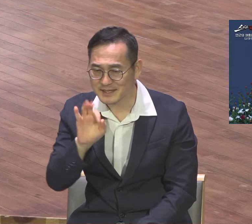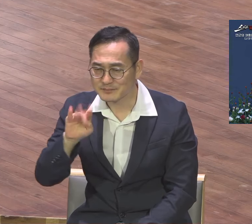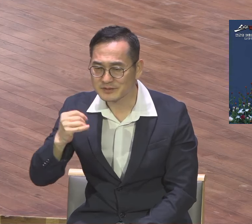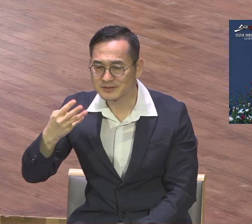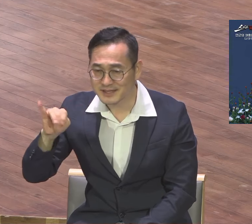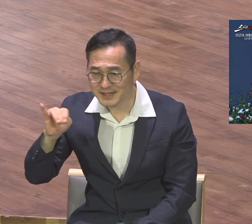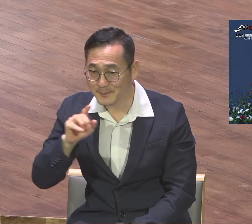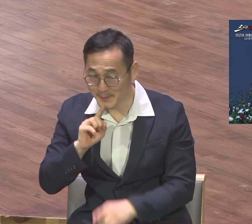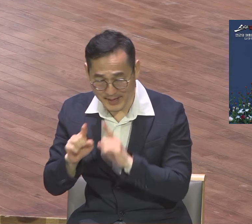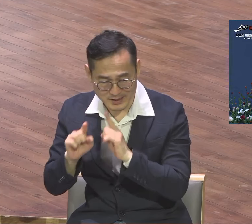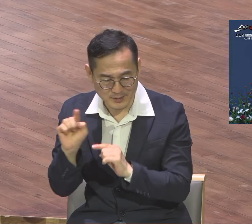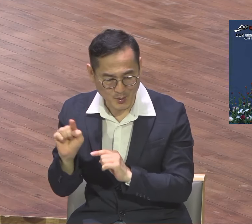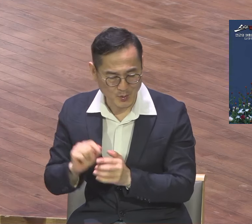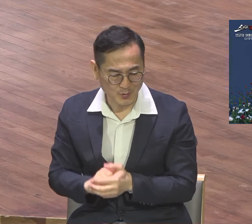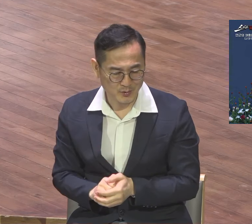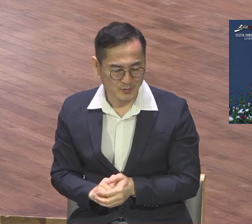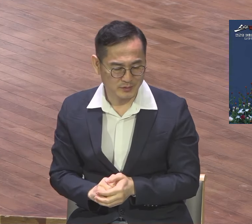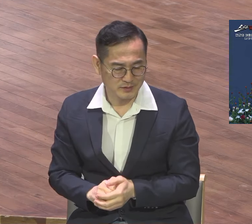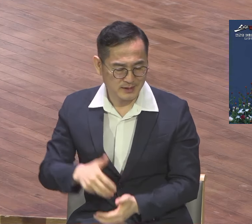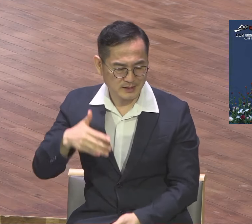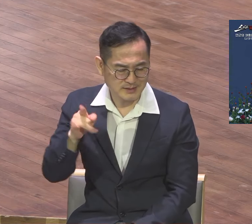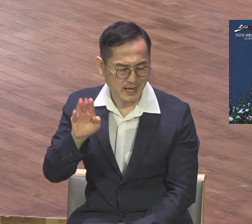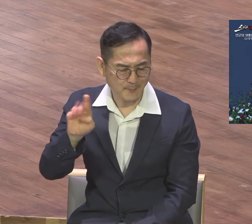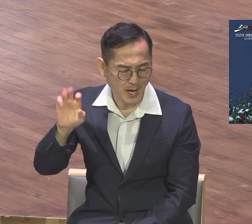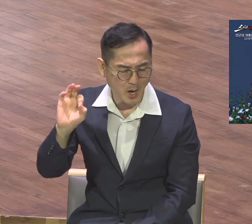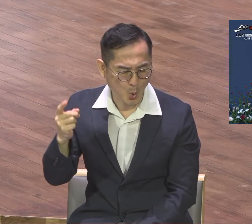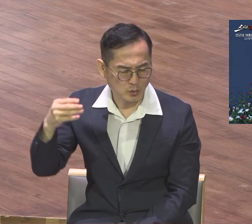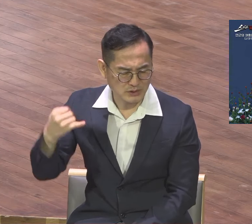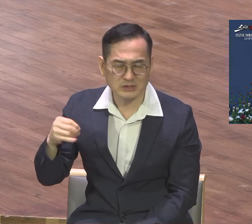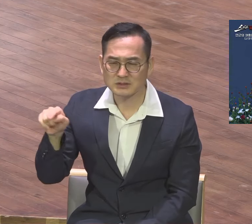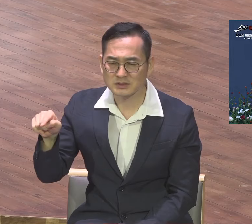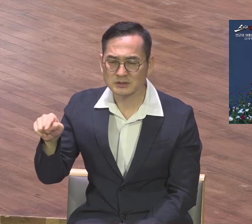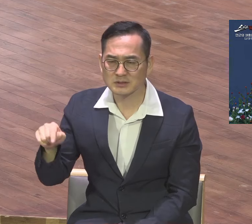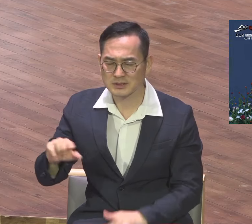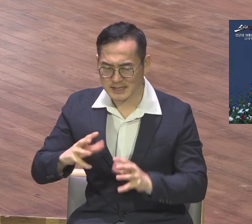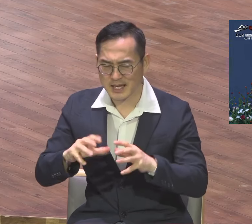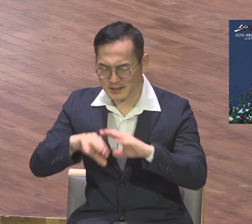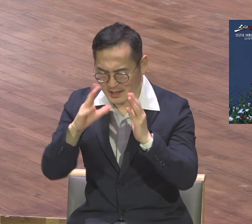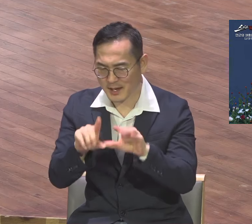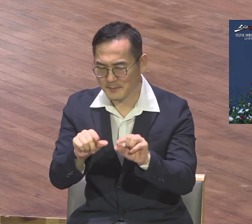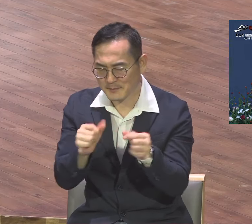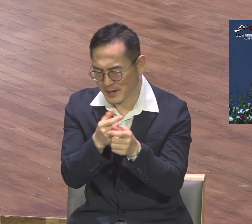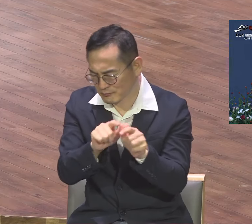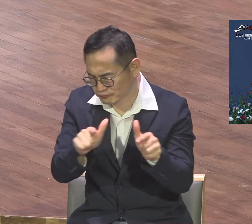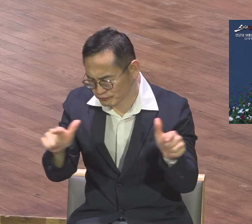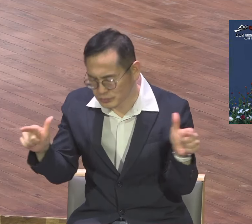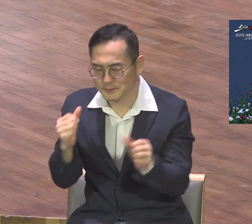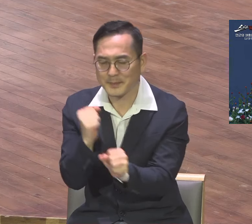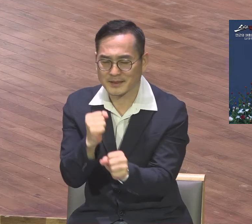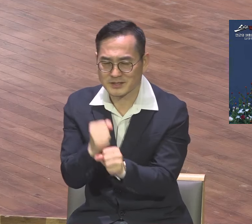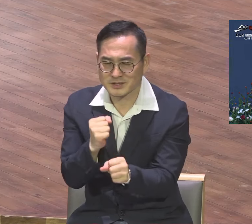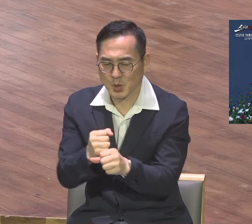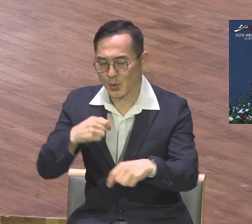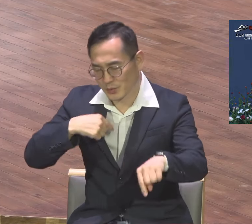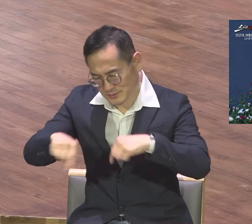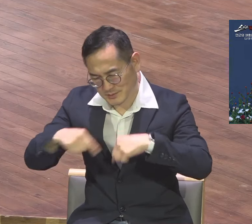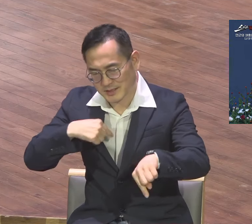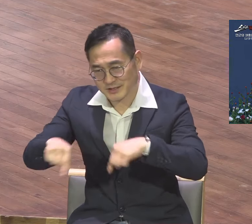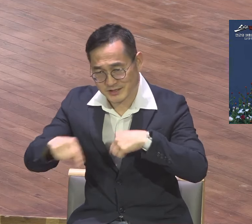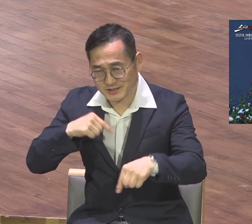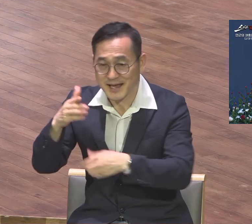여호와 체바오트라 하는데 온 세상 만물을 친히 창조하시고 다스리시는